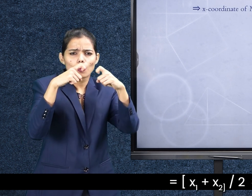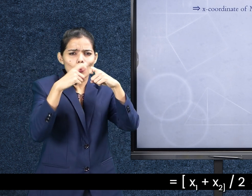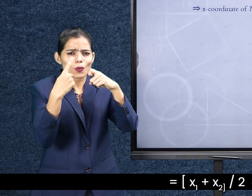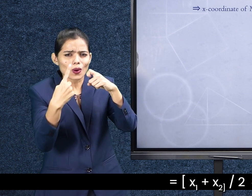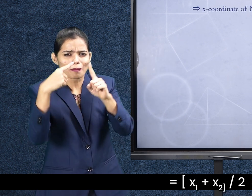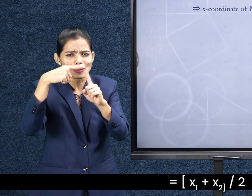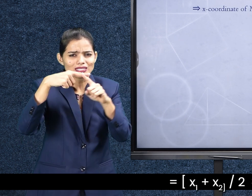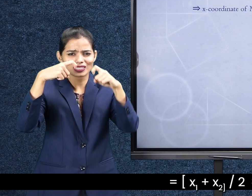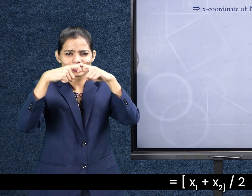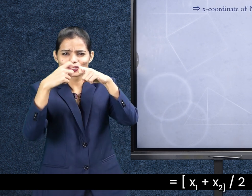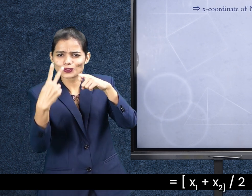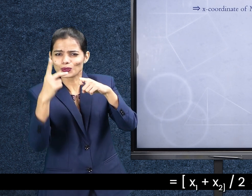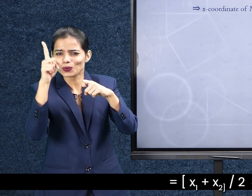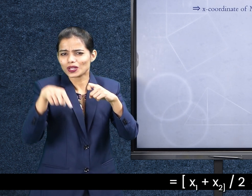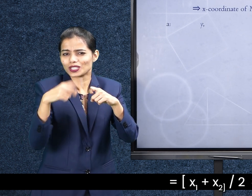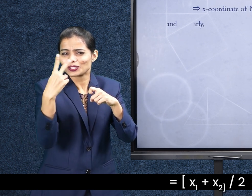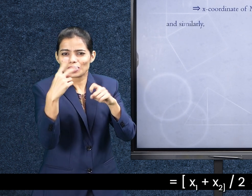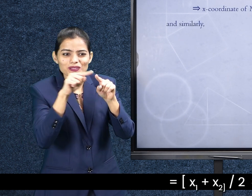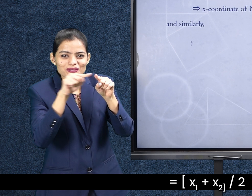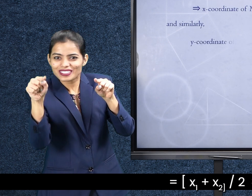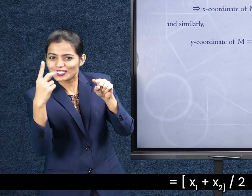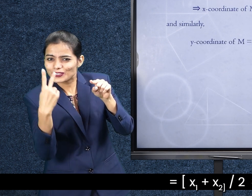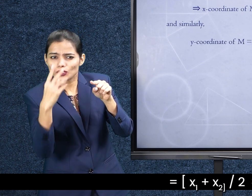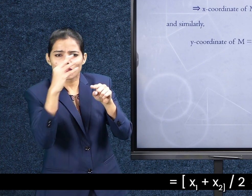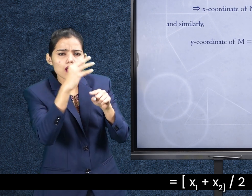x2 ಬೈ 2 ಮತ್ತು ಅದೇ ರೀತಿ